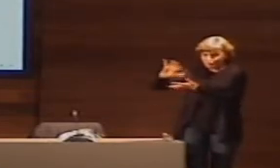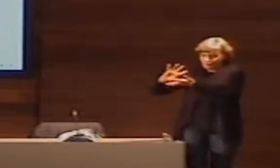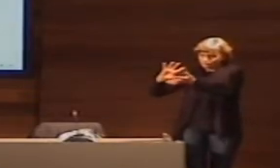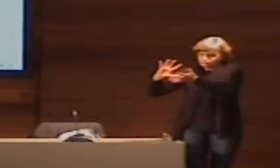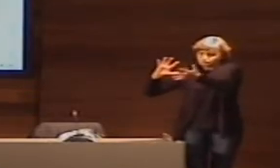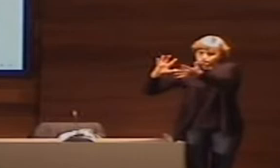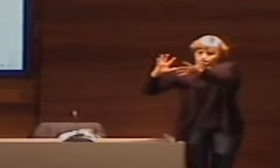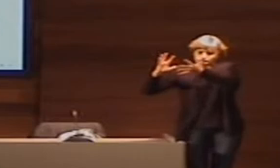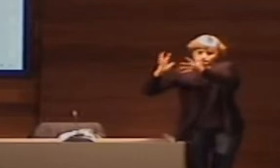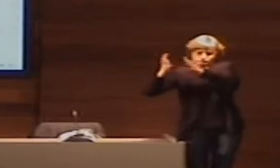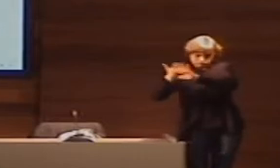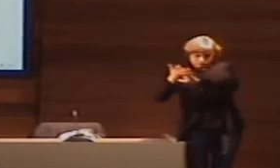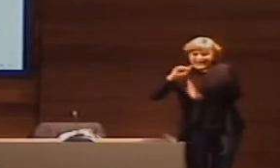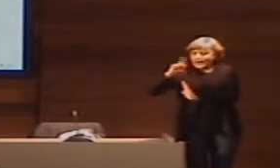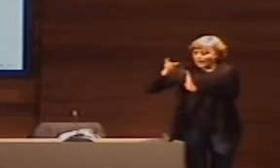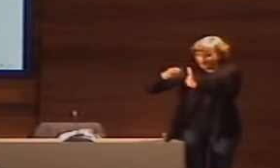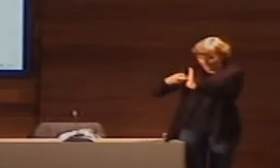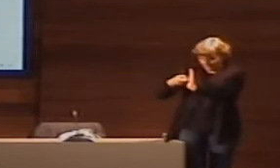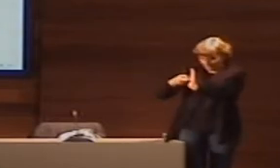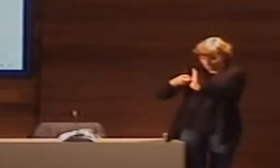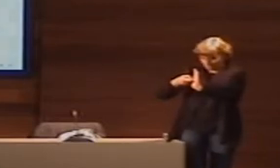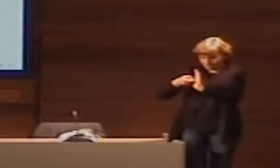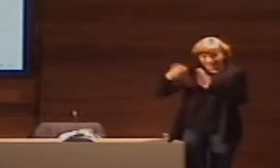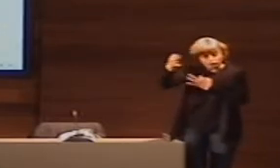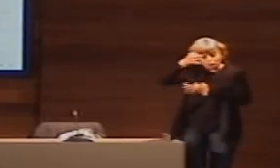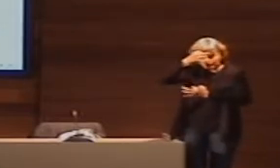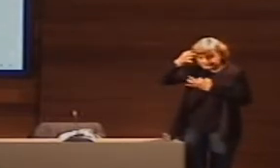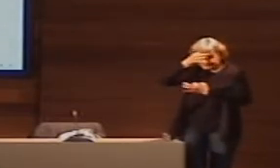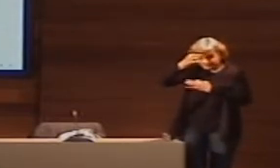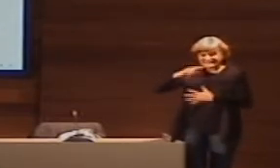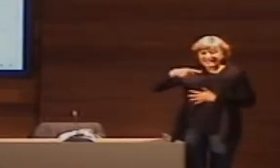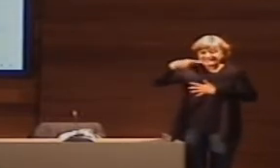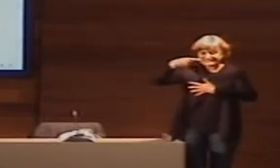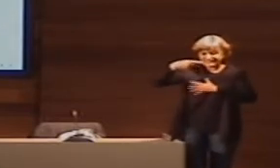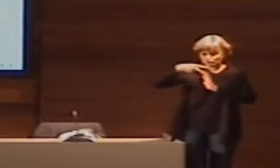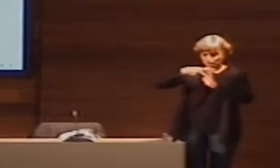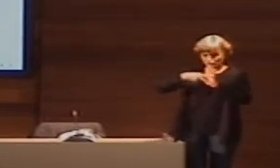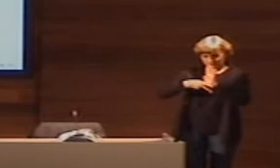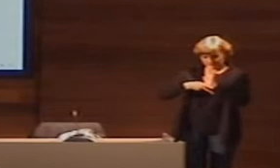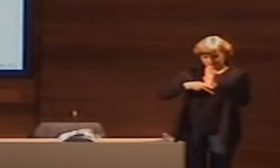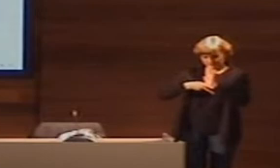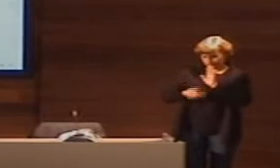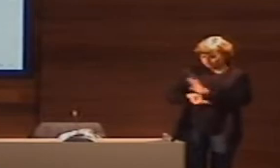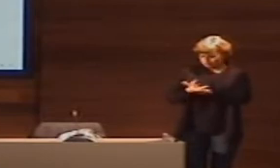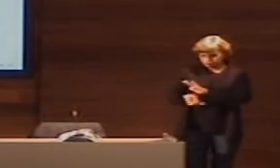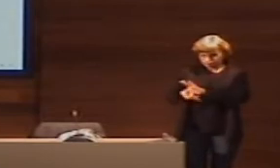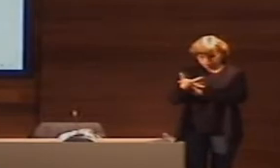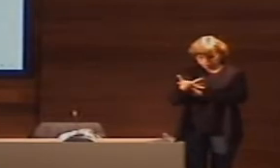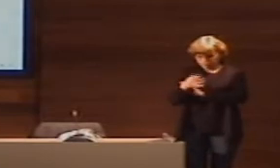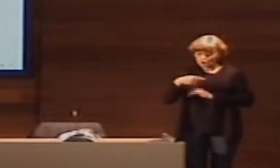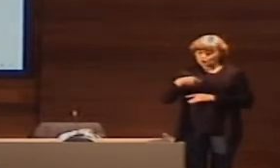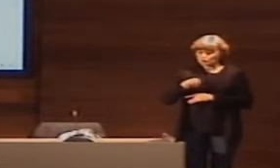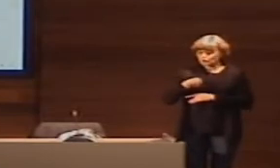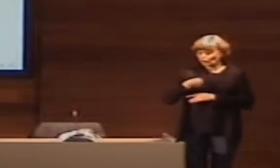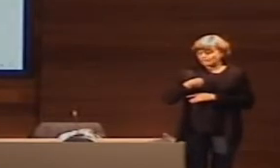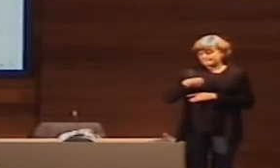recibido desde la Unión Europea. Concretamente hay 6 directivas europeas que hablan de residuos. Yo solamente voy